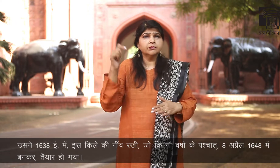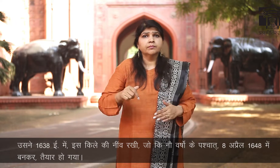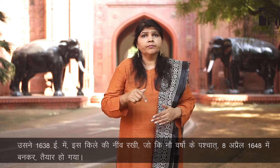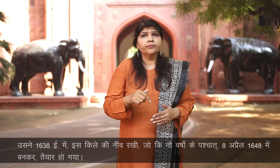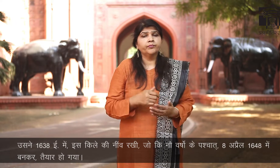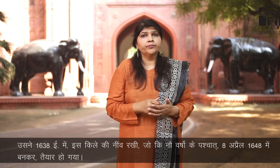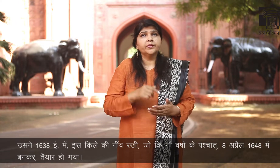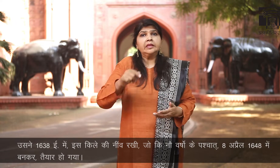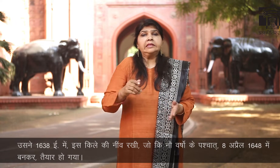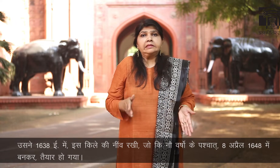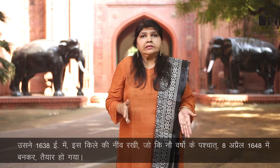इस किले की नींव रखी,